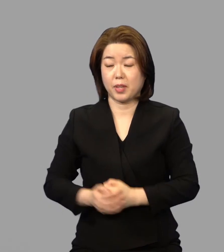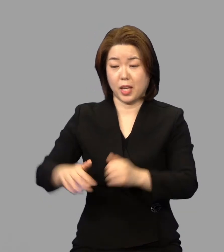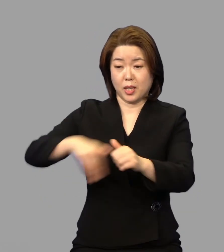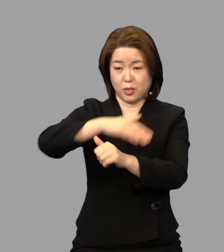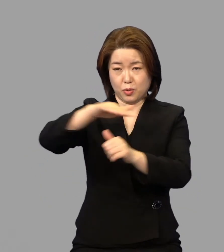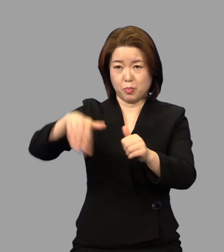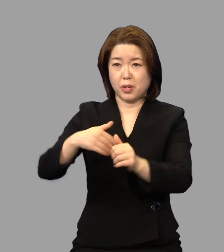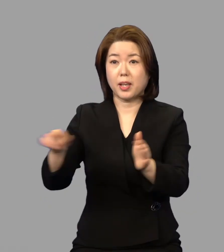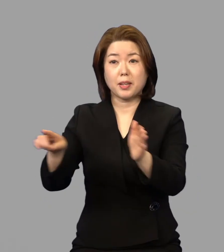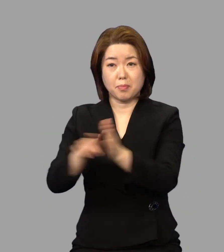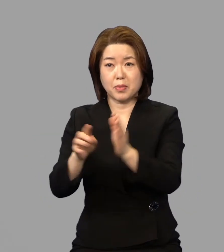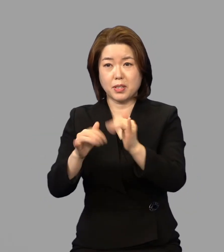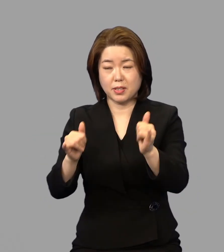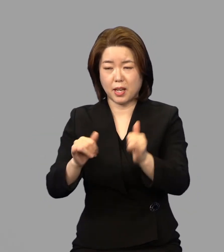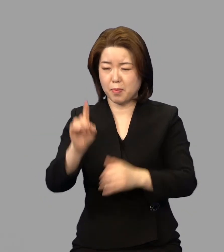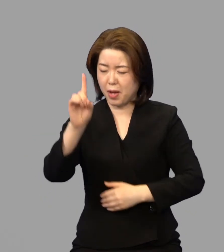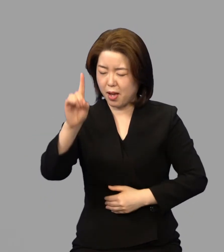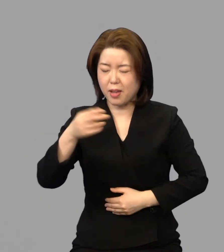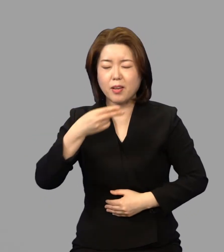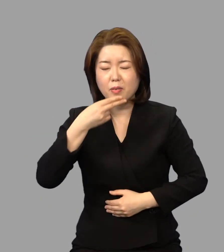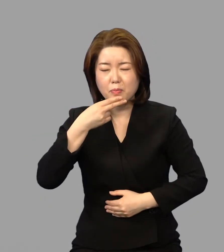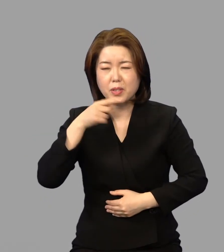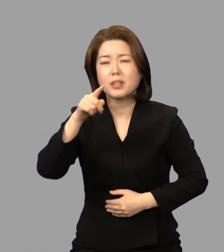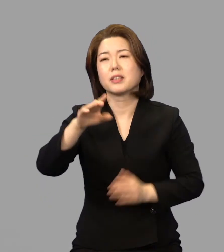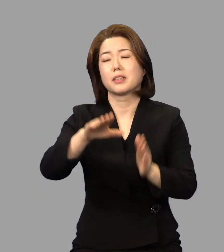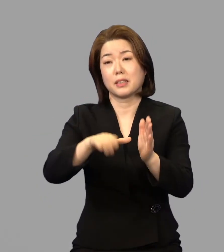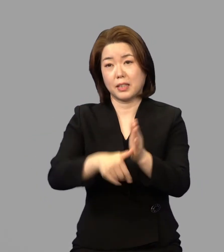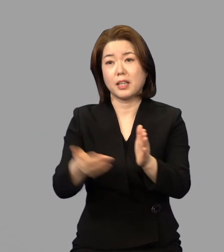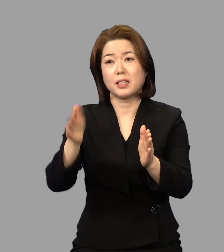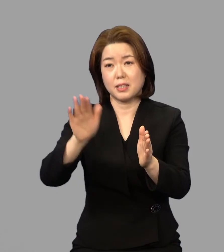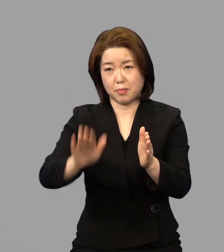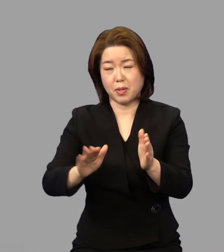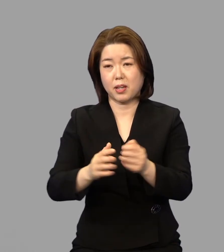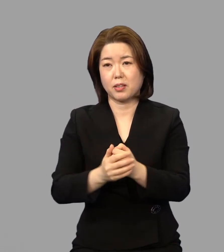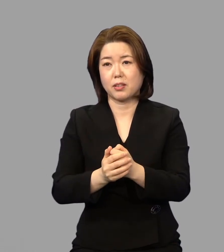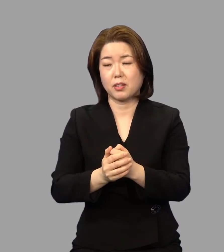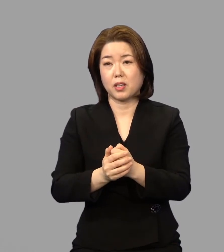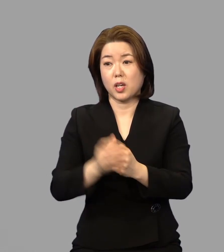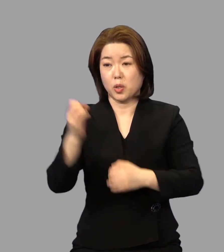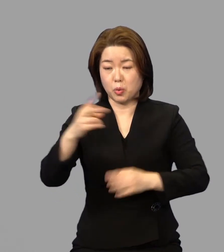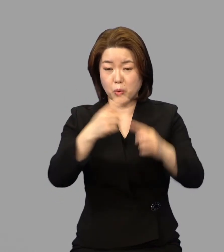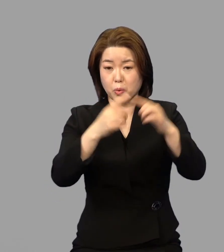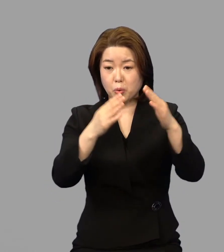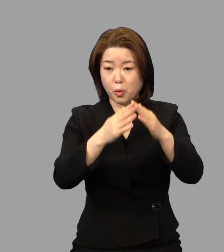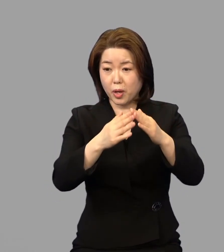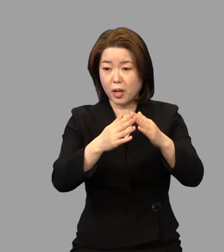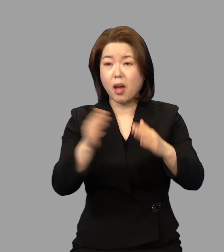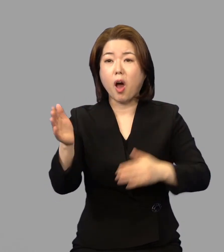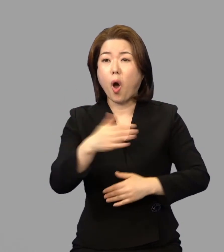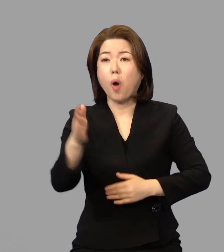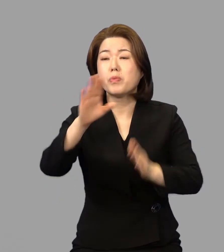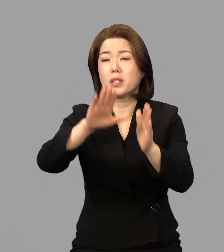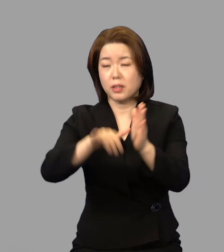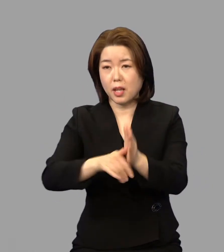주변에 믿는 사람 한 사람 없는 그때라도, 심지어 교회도 없는 때라도